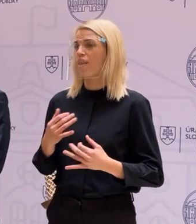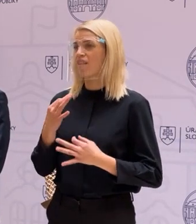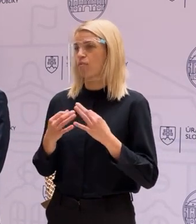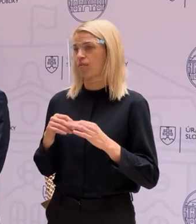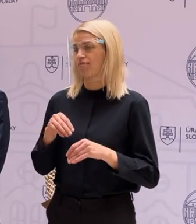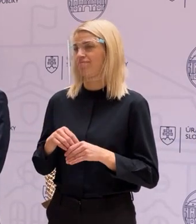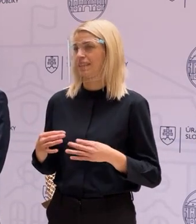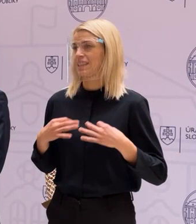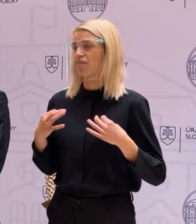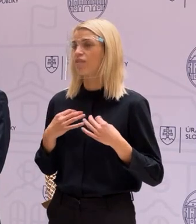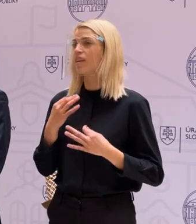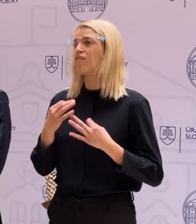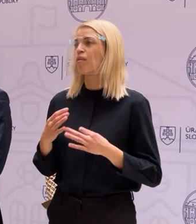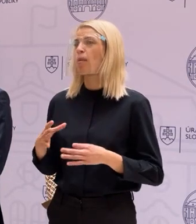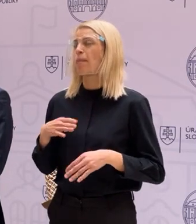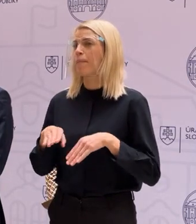porozvaňoval,